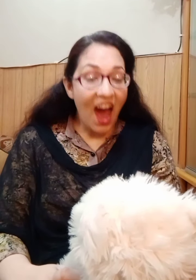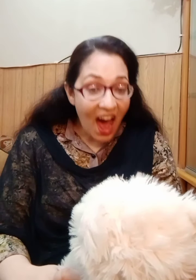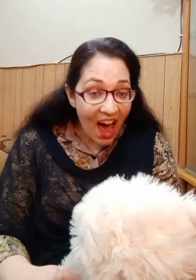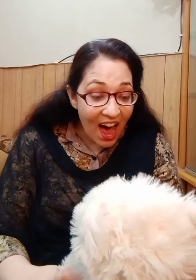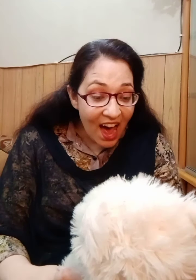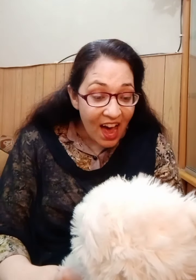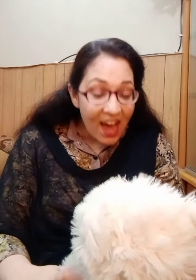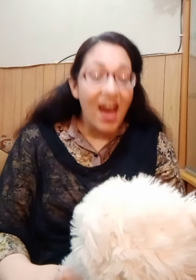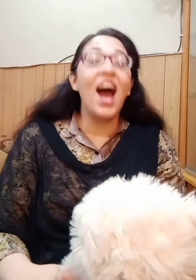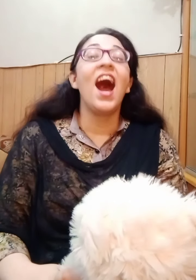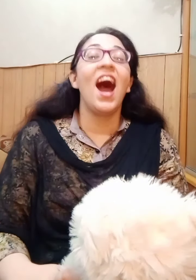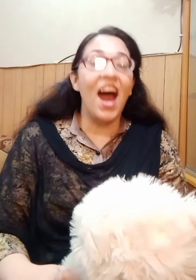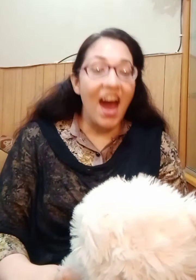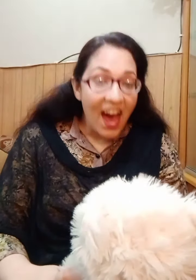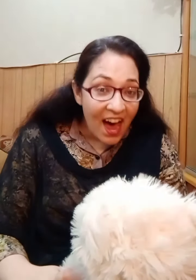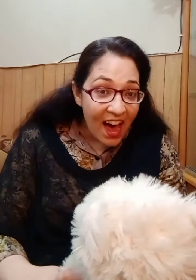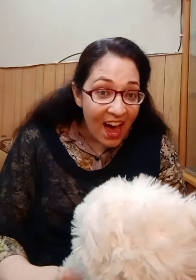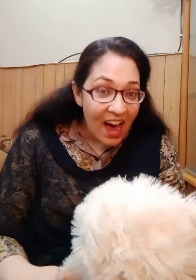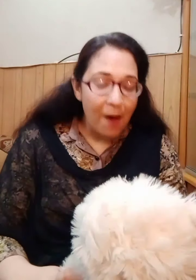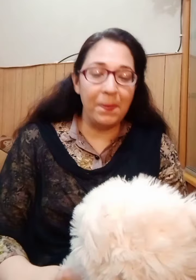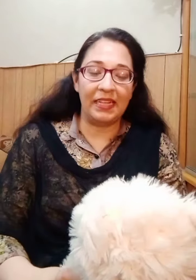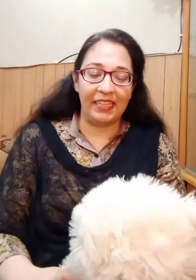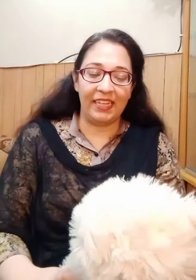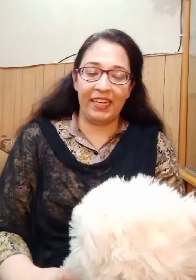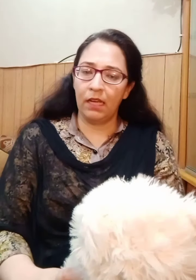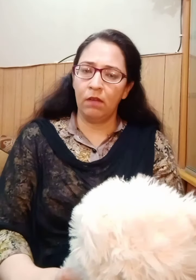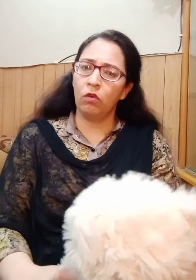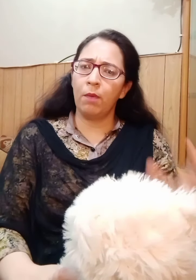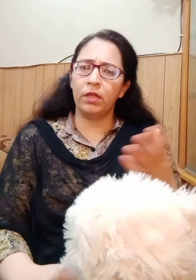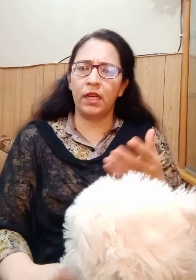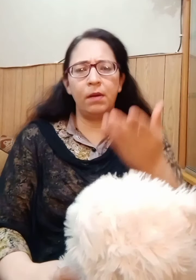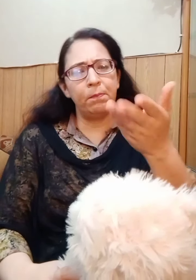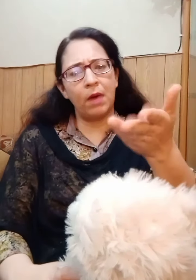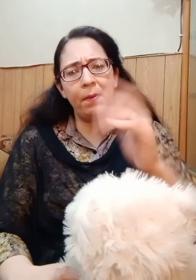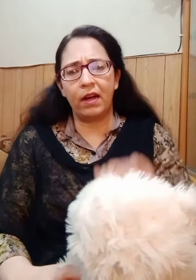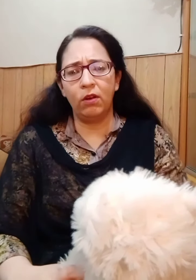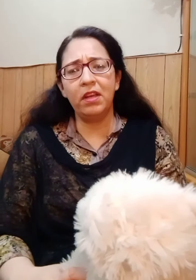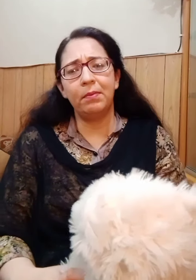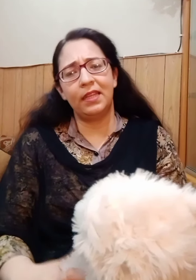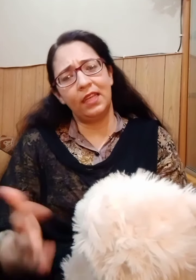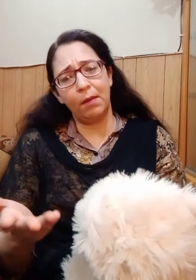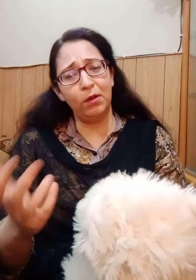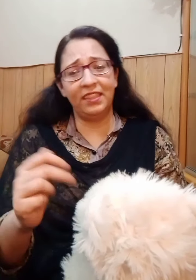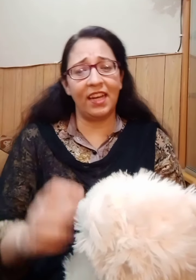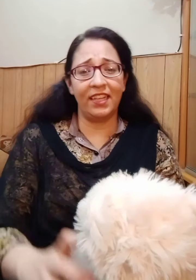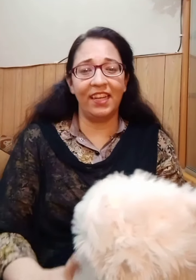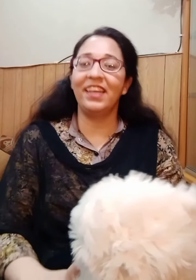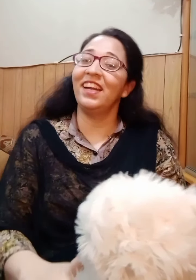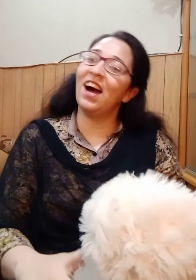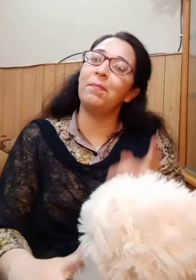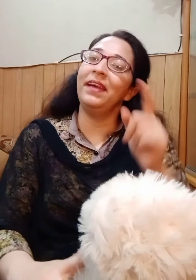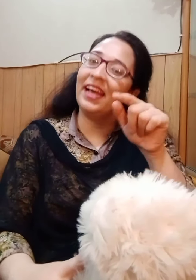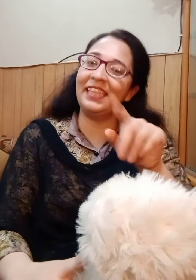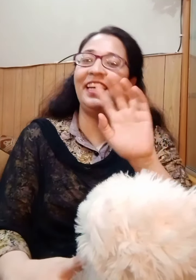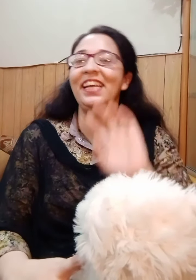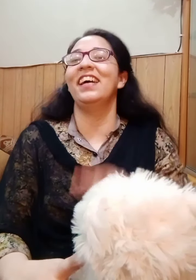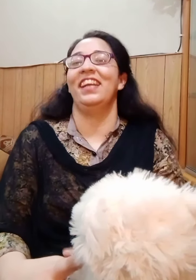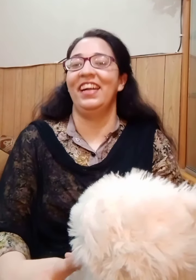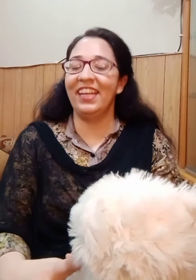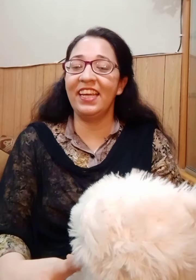आधे से ठीक है वह को मापा जा रही है लेकिन आपने ऐसे ही ठीक